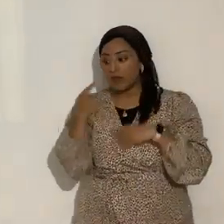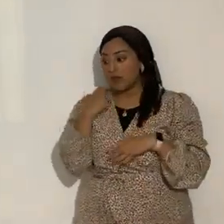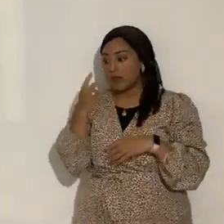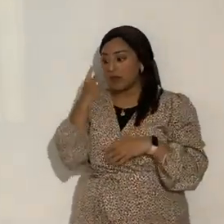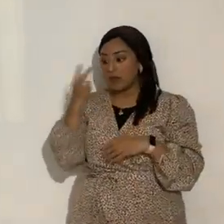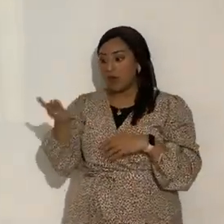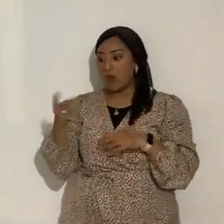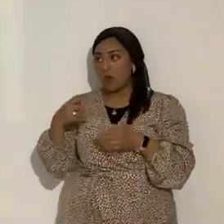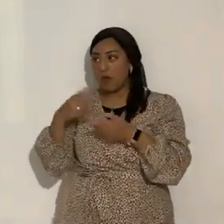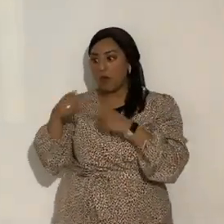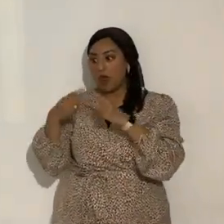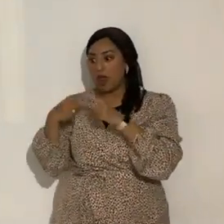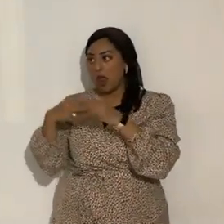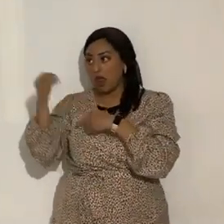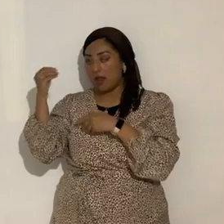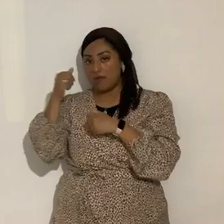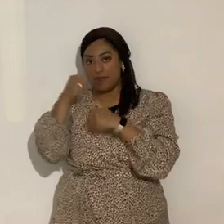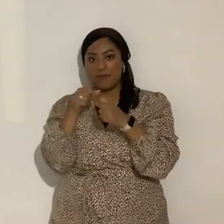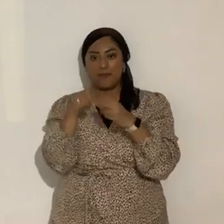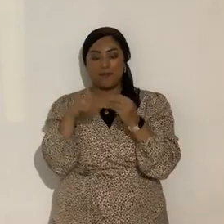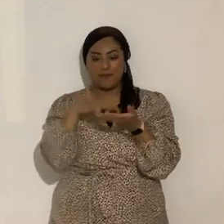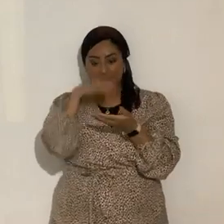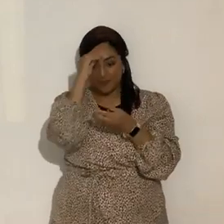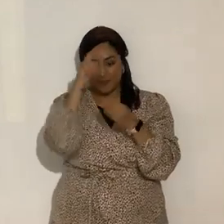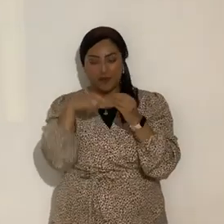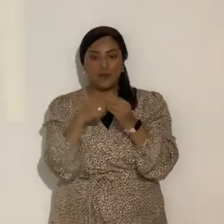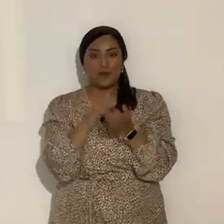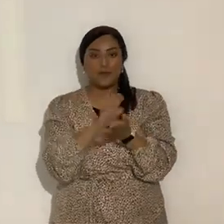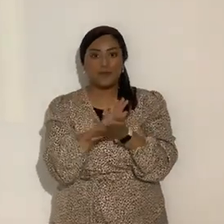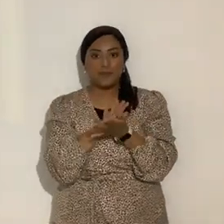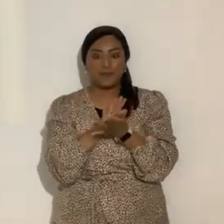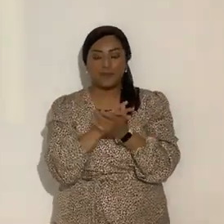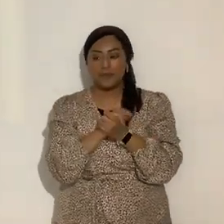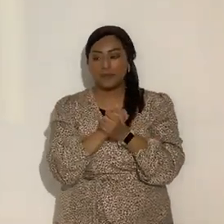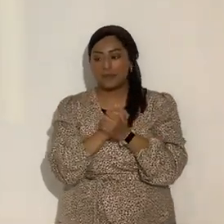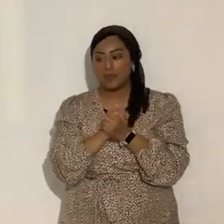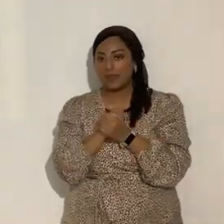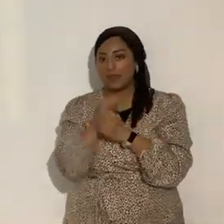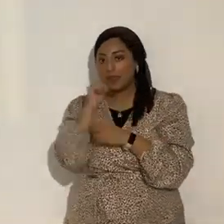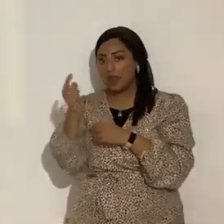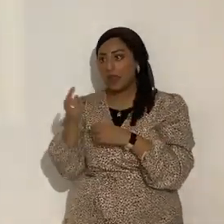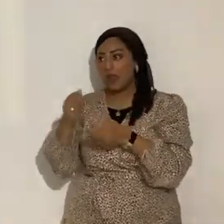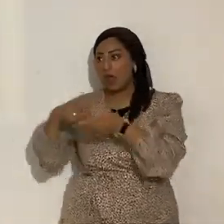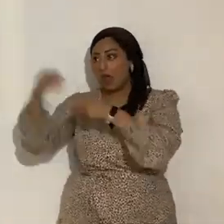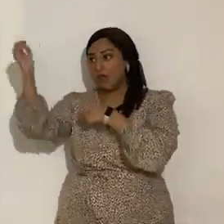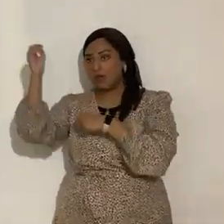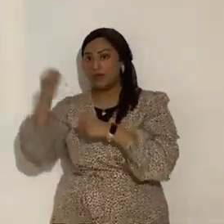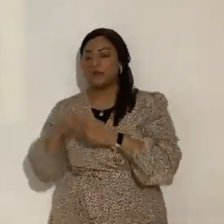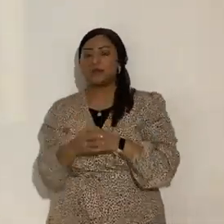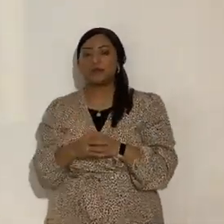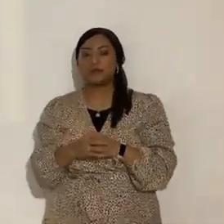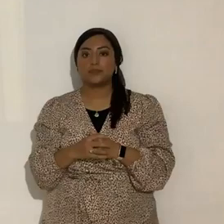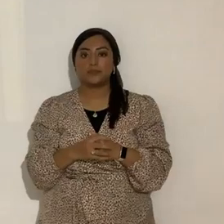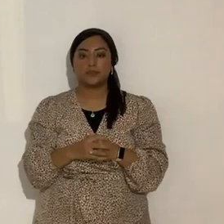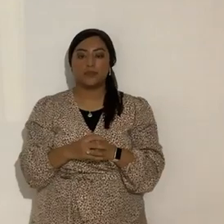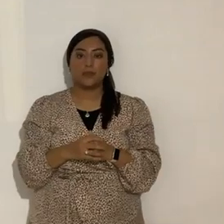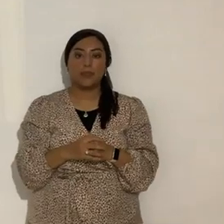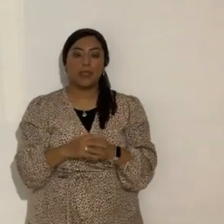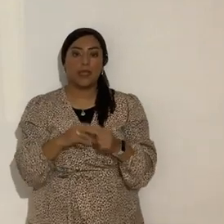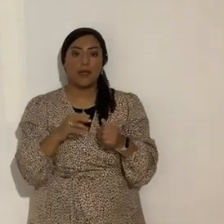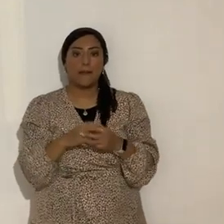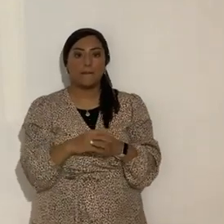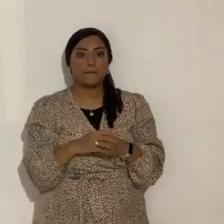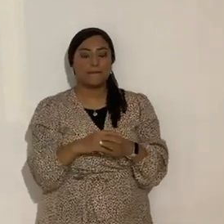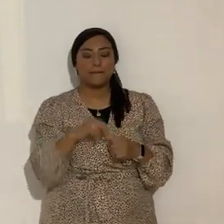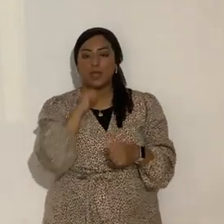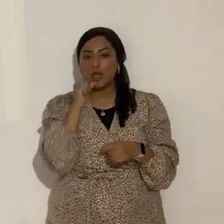en la salida. ¿Te acuerdas de la escuela? ¿Sí? Y que no fuera a darse de moquetes. No. Es no guardar los